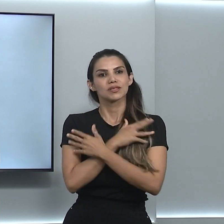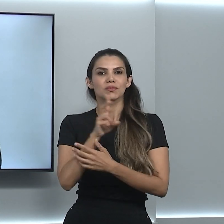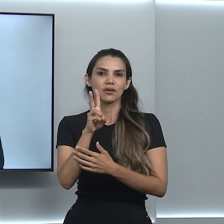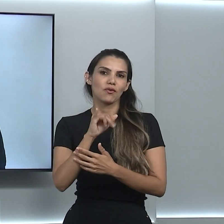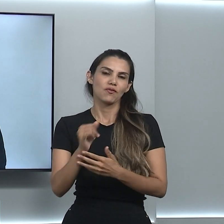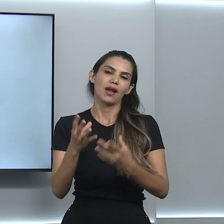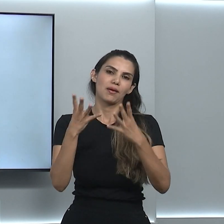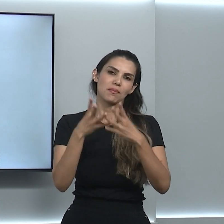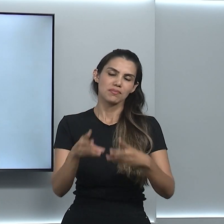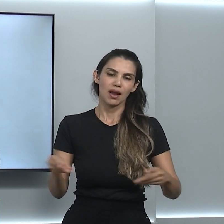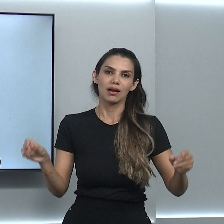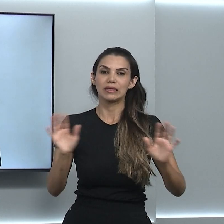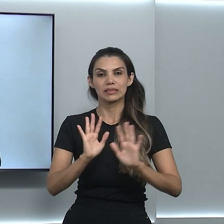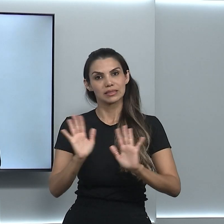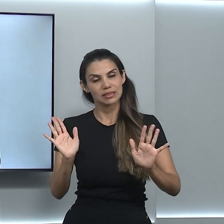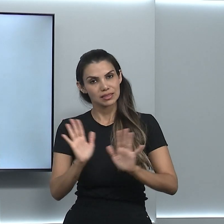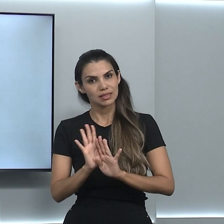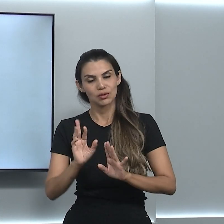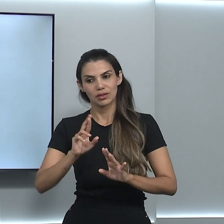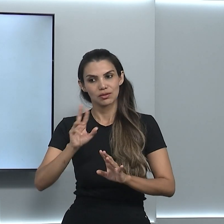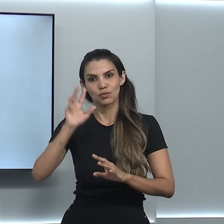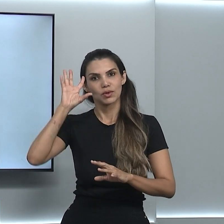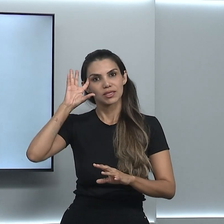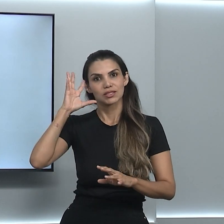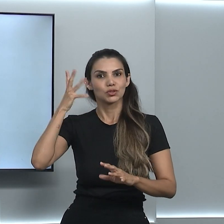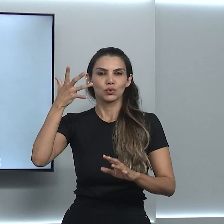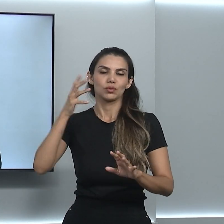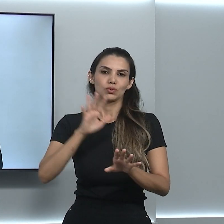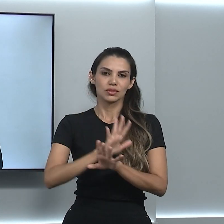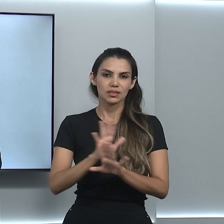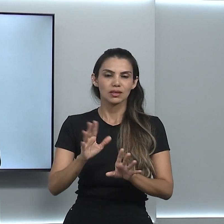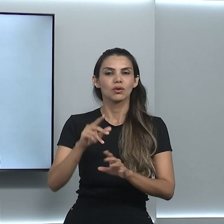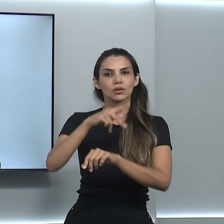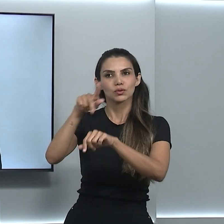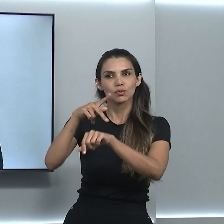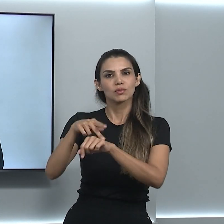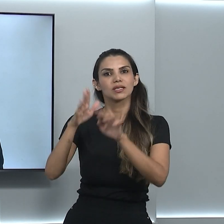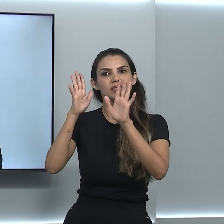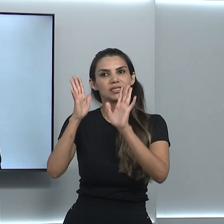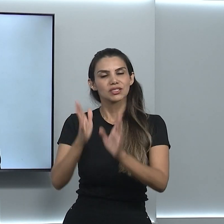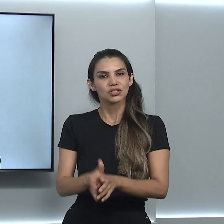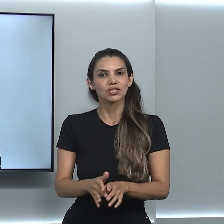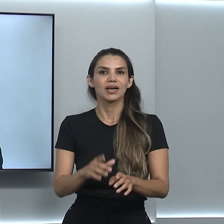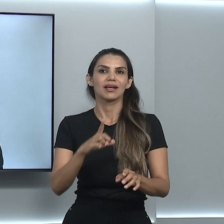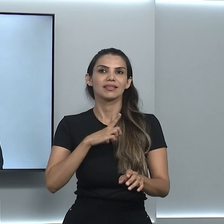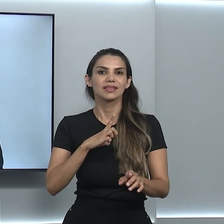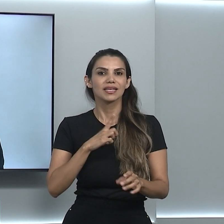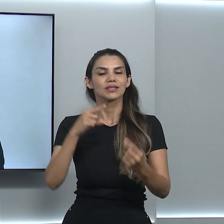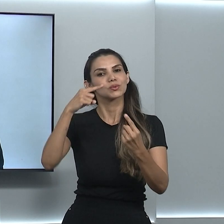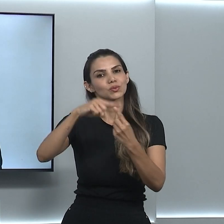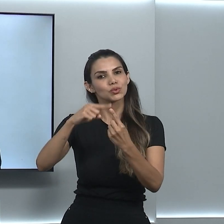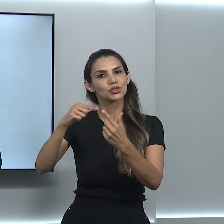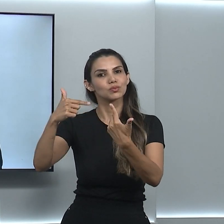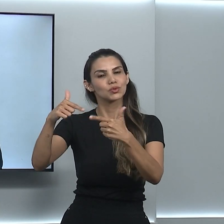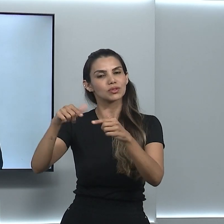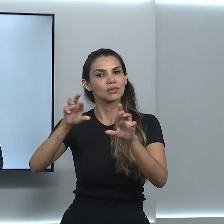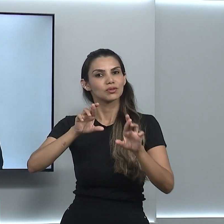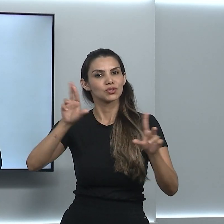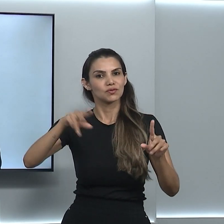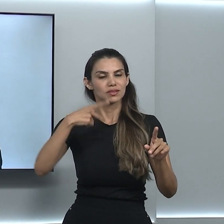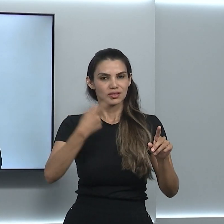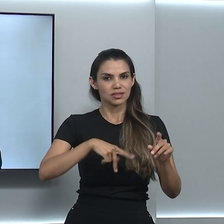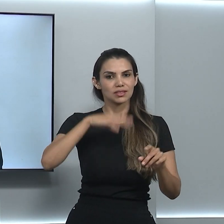Brasil, Para os países que já adotam escalas diferentes da escala 6x1, é que todos esses setores